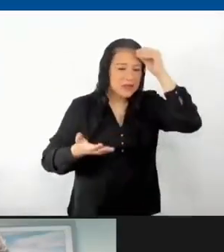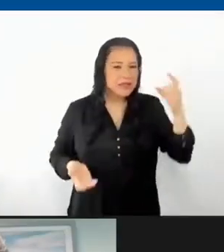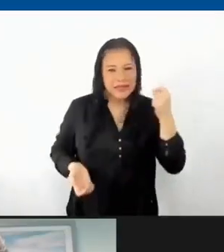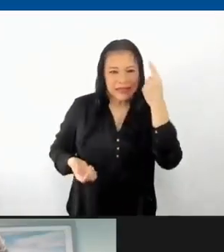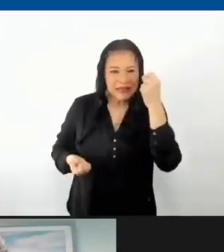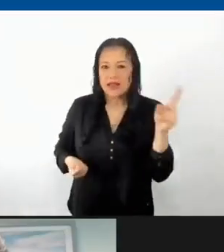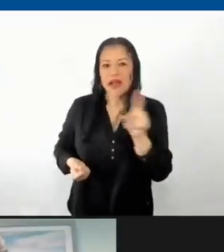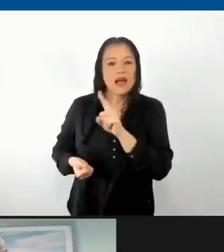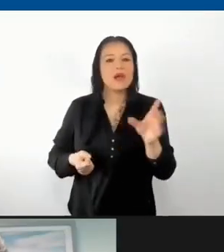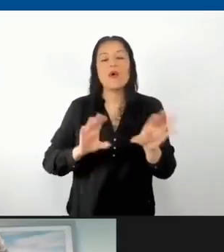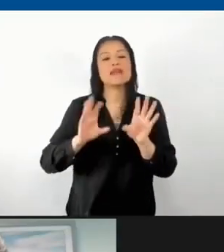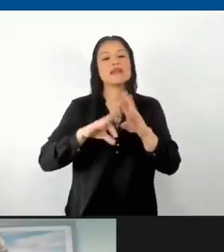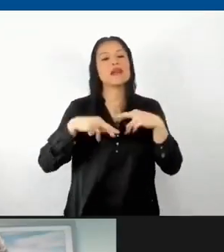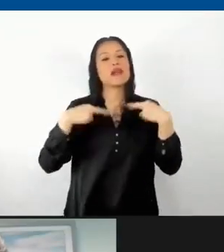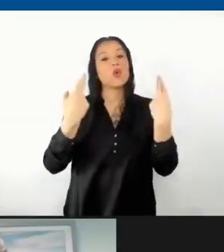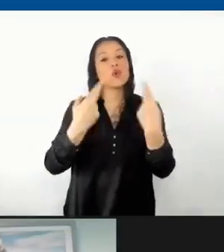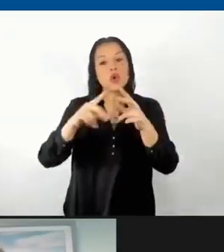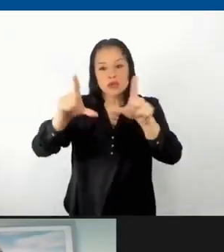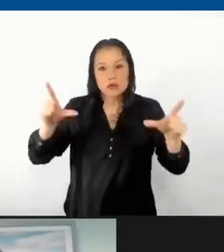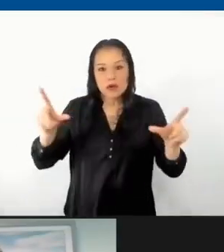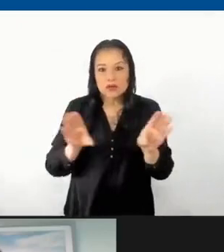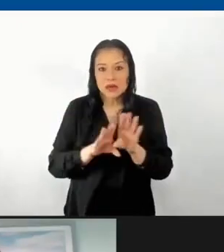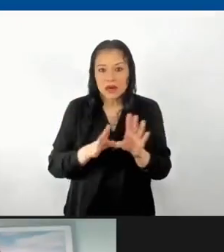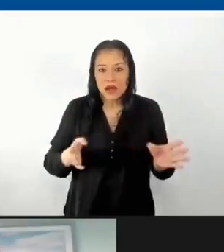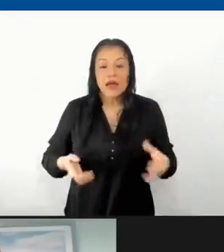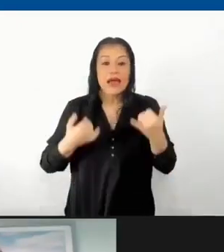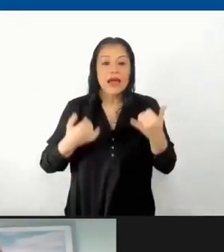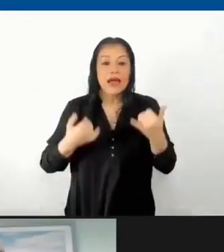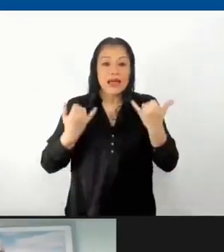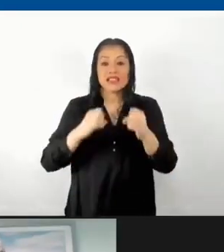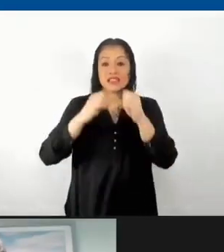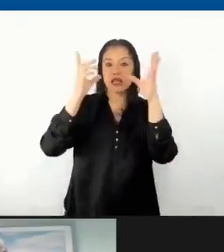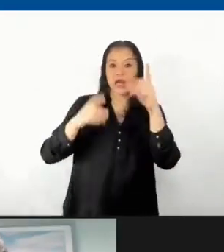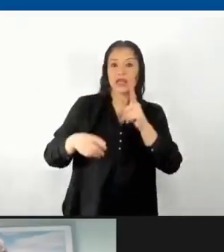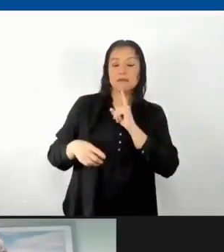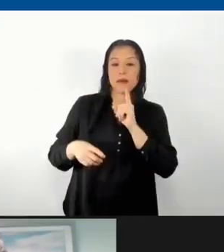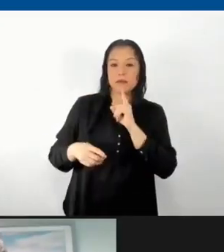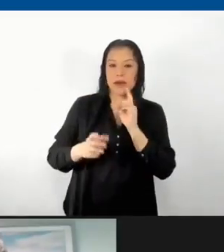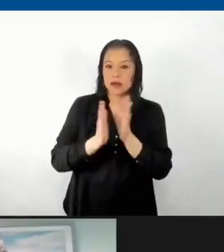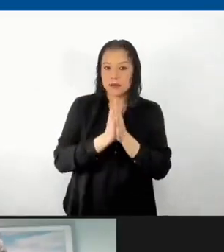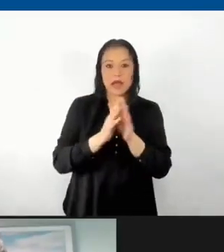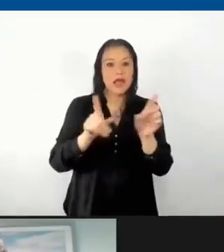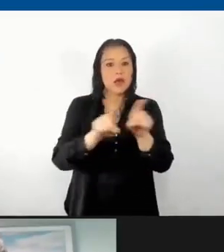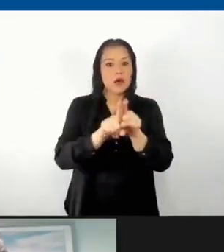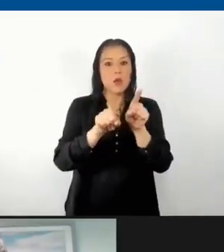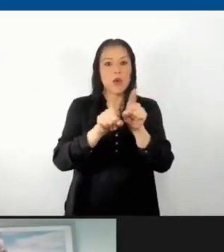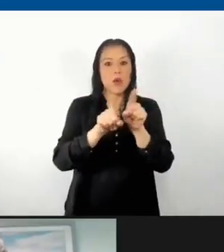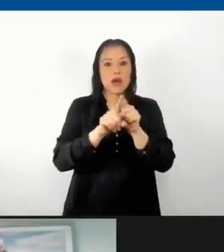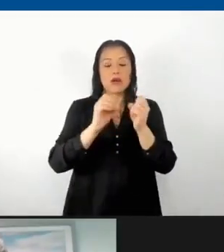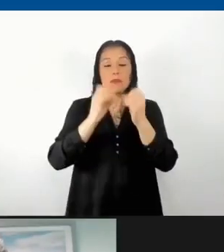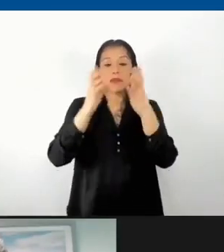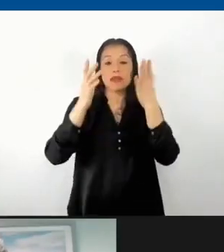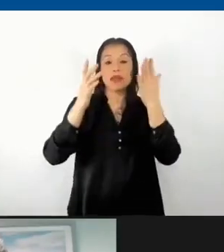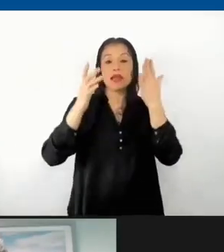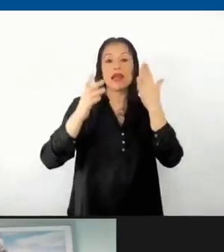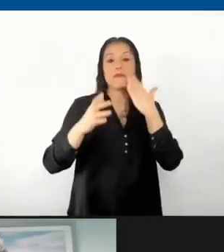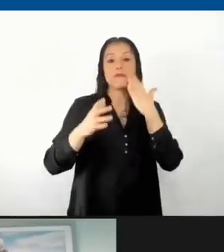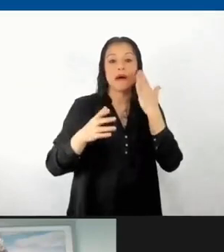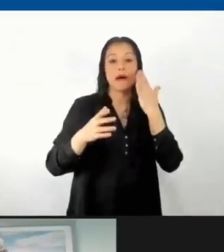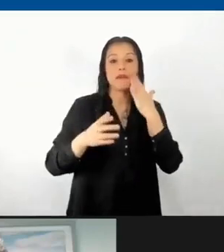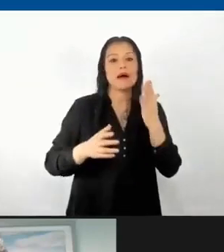hacer reuniones en espacios cerrados. Y en este Día del Padre que viene, tal como hicimos con el Día de la Madre, mamacita,